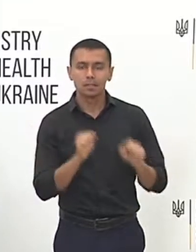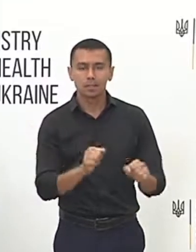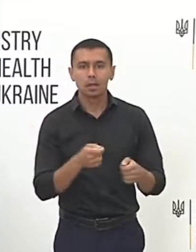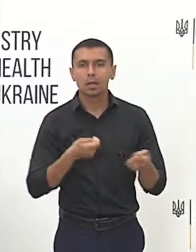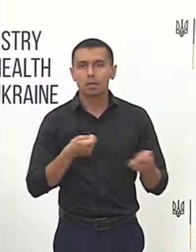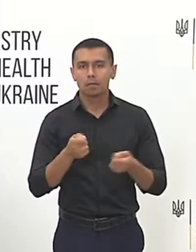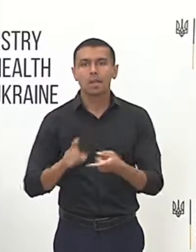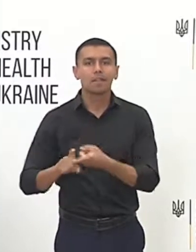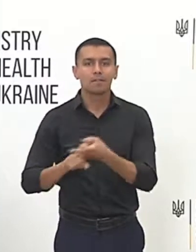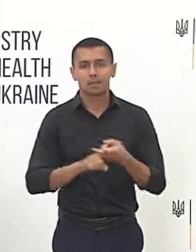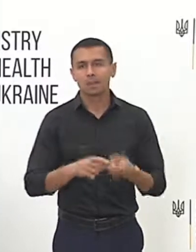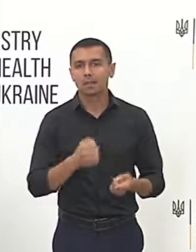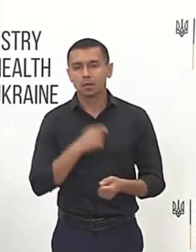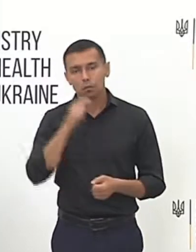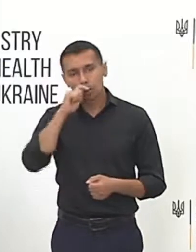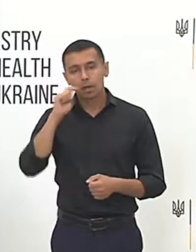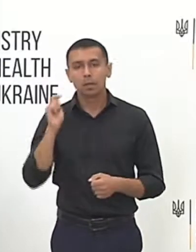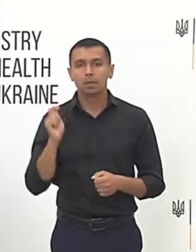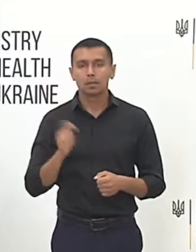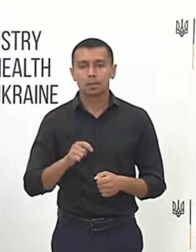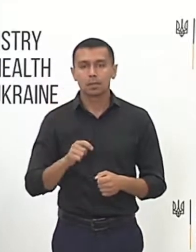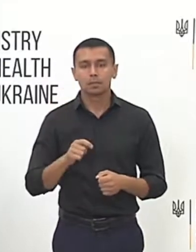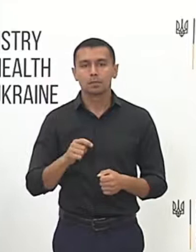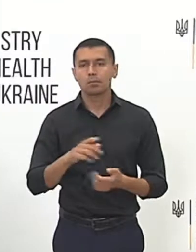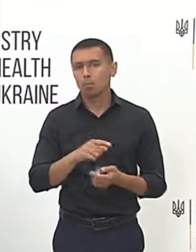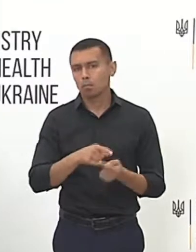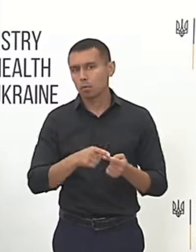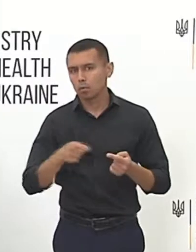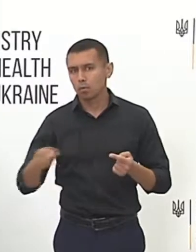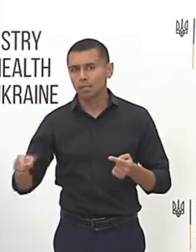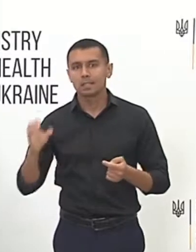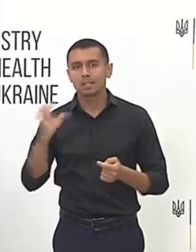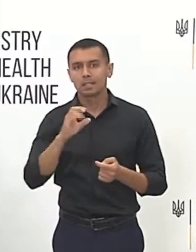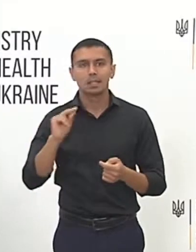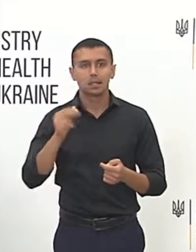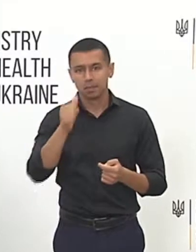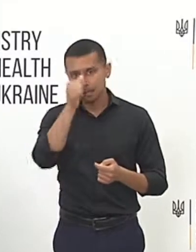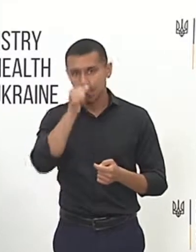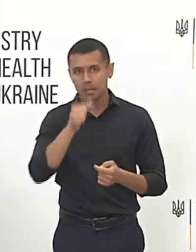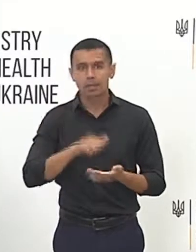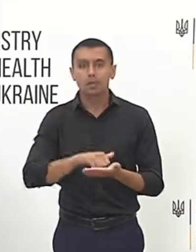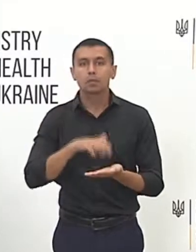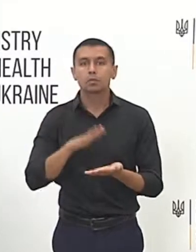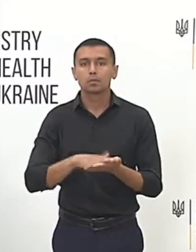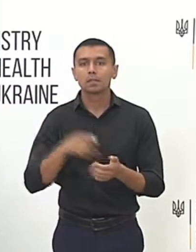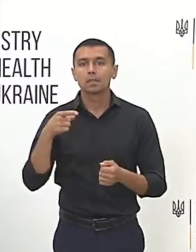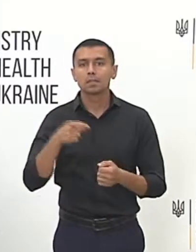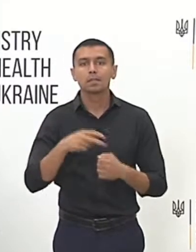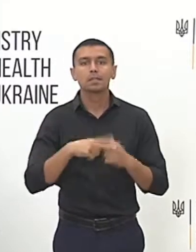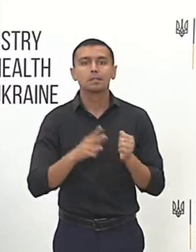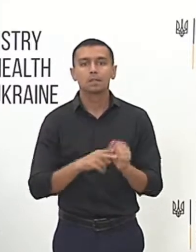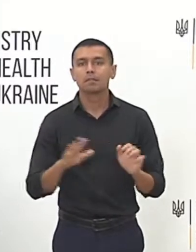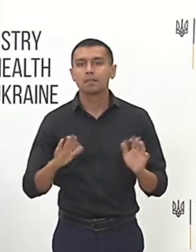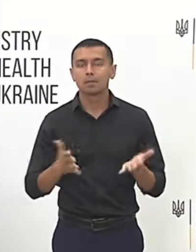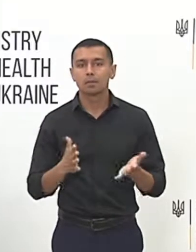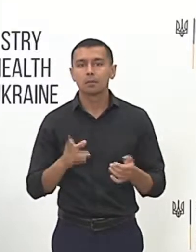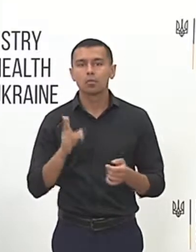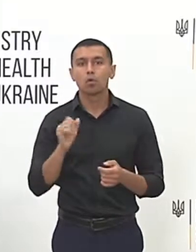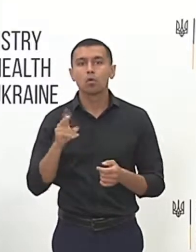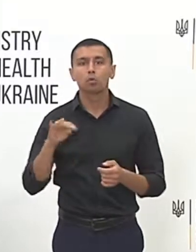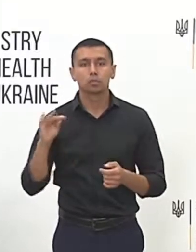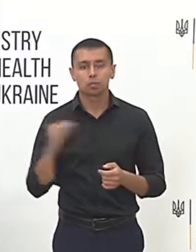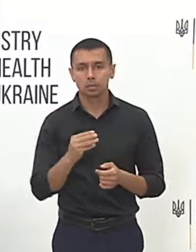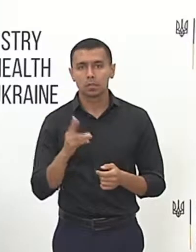вакцинокеровані інфекції. На жаль, в Україні впродовж січня-червня зареєстровано 1017 випадків кашлюку,